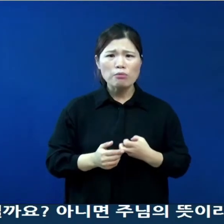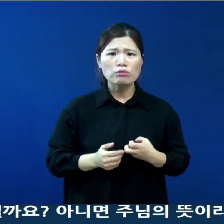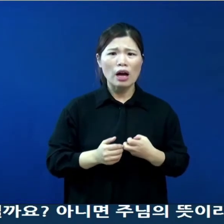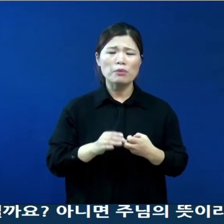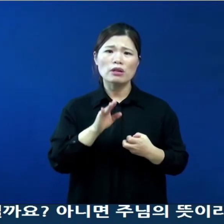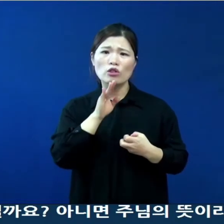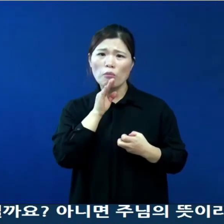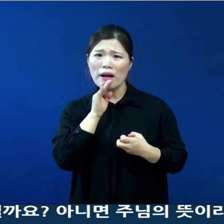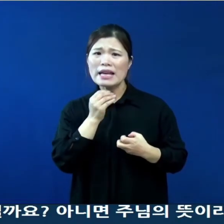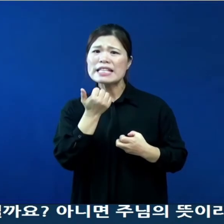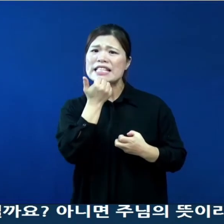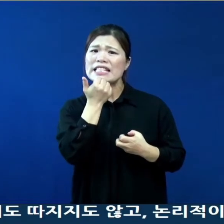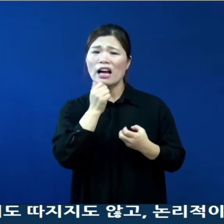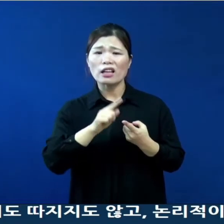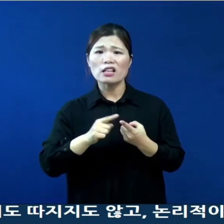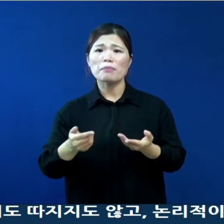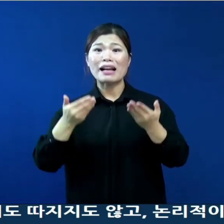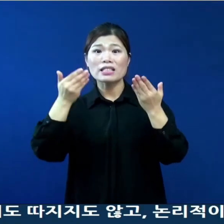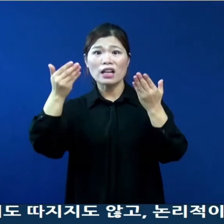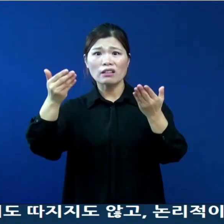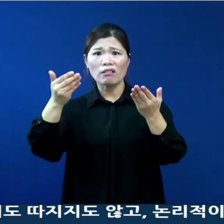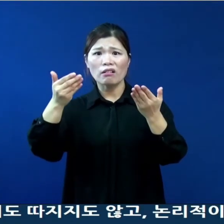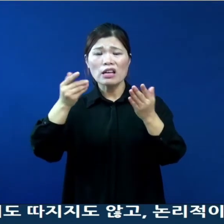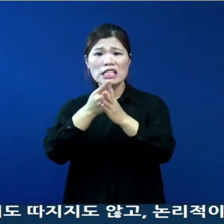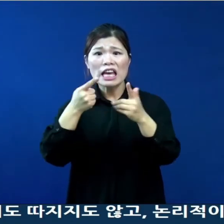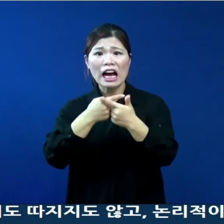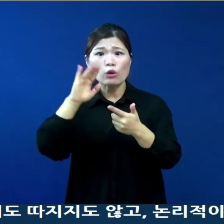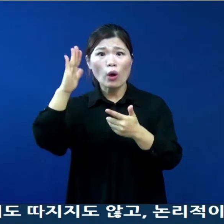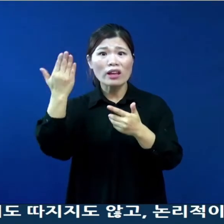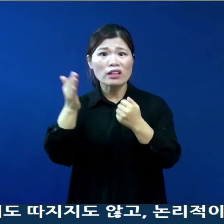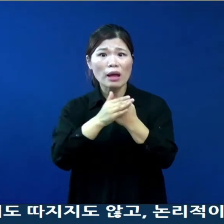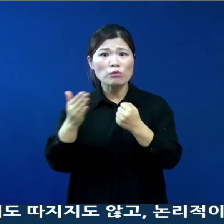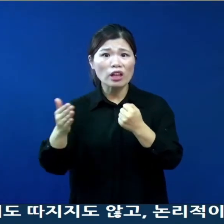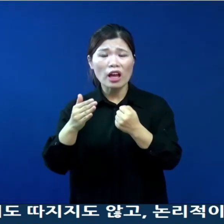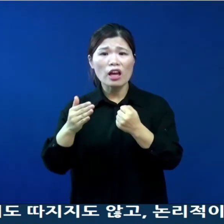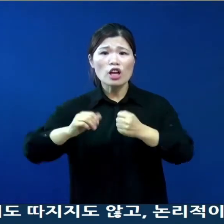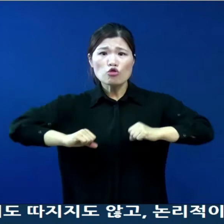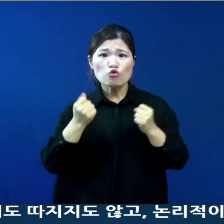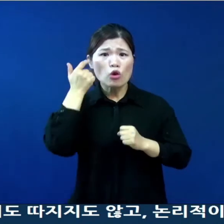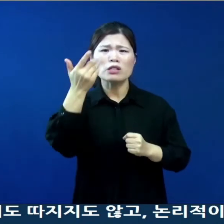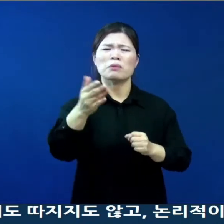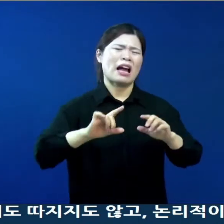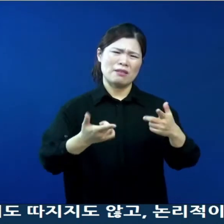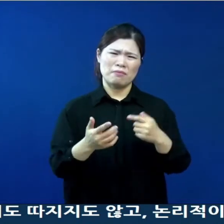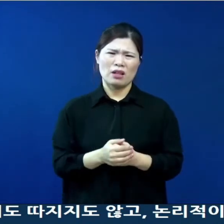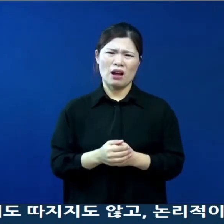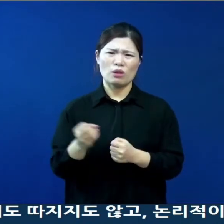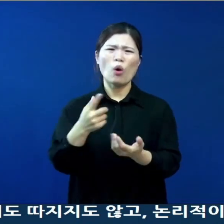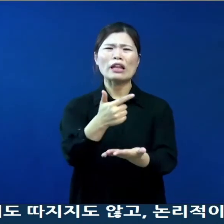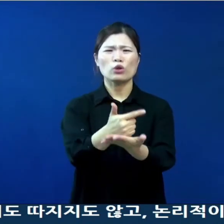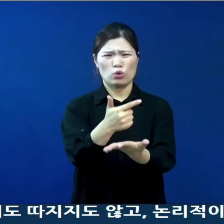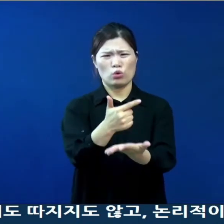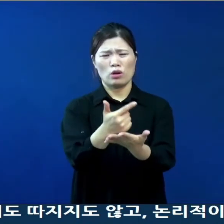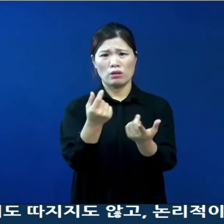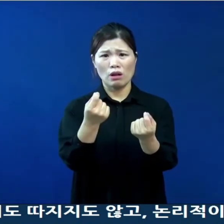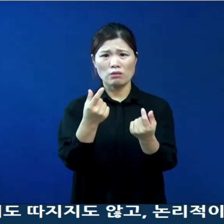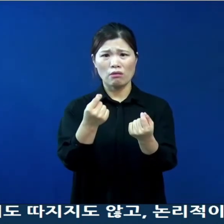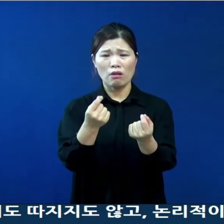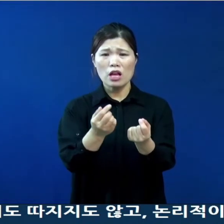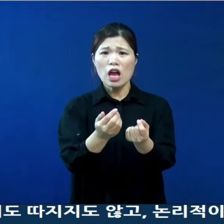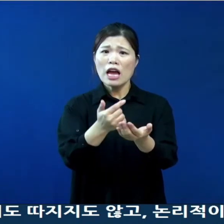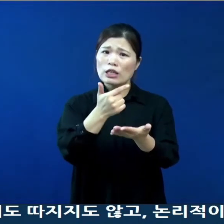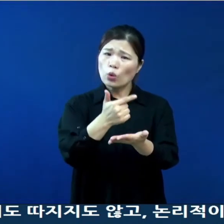노아가 방주를, 비도 한 방울 오지 않는 그 시대 가운데 방주를 지어라는 하나님의 음성이 납득이